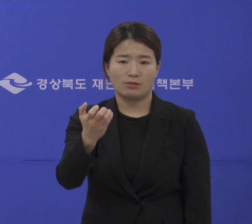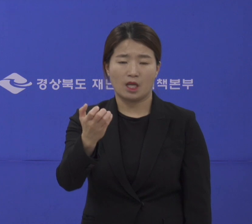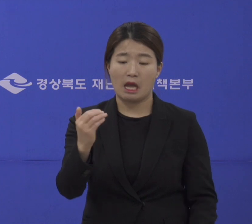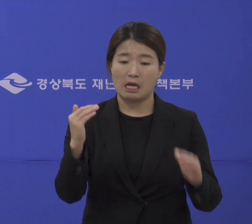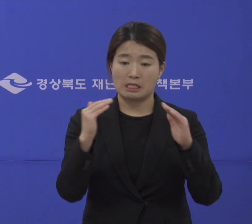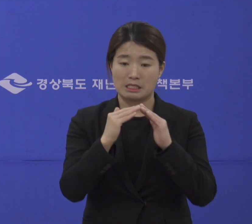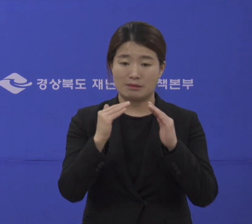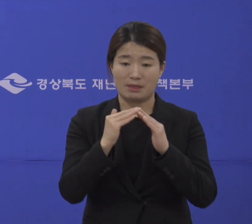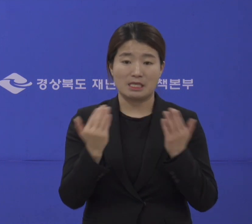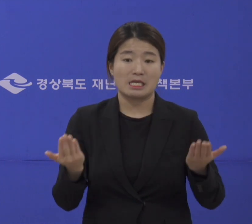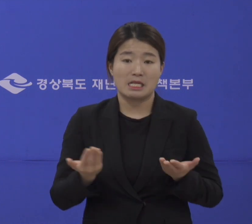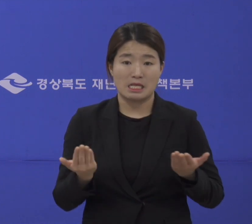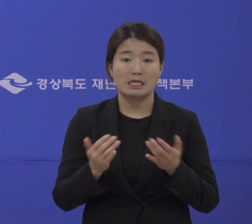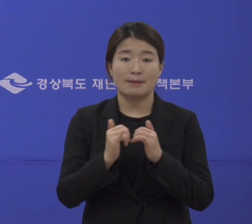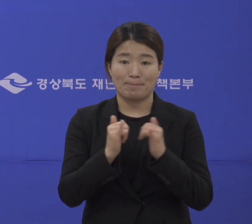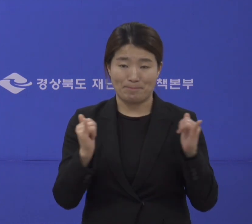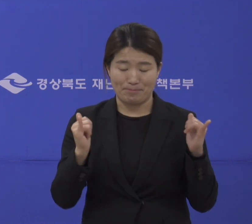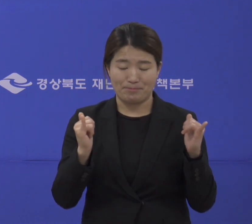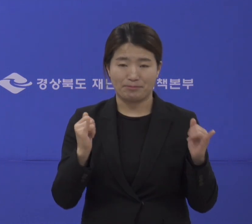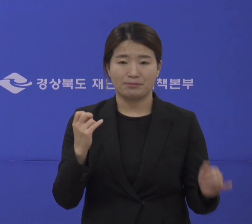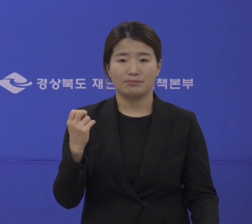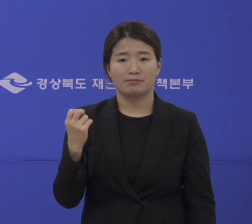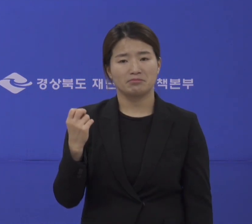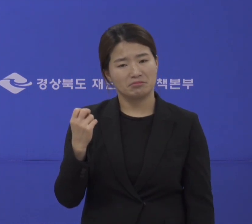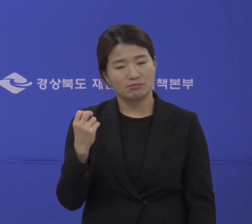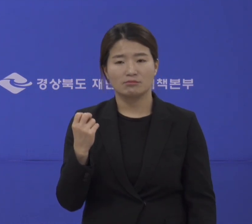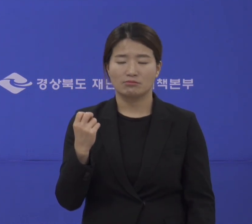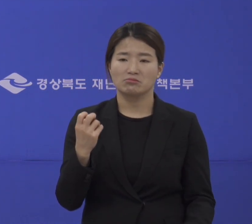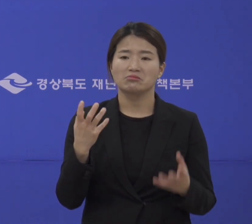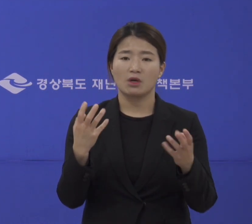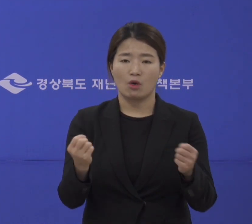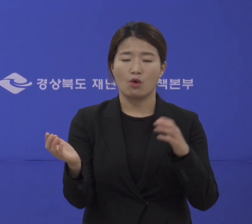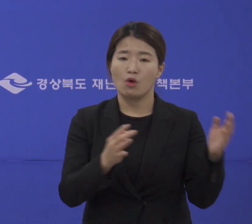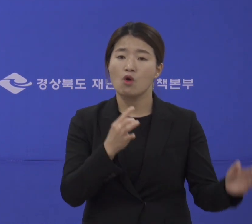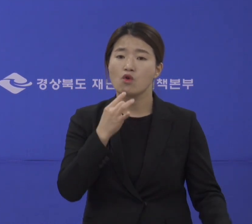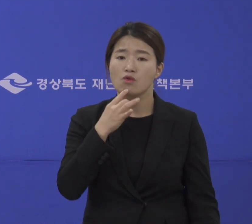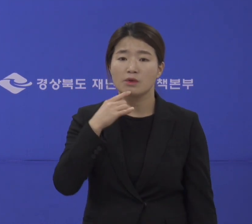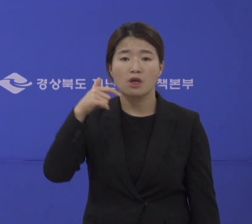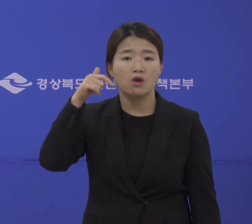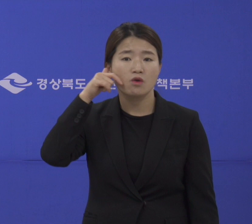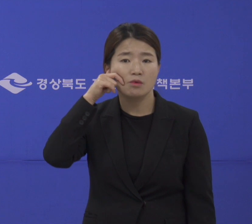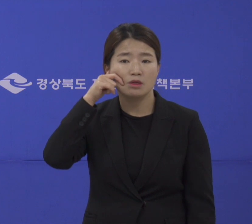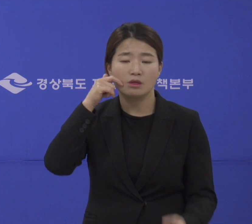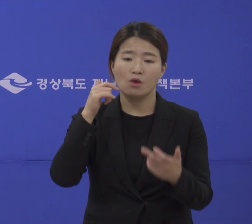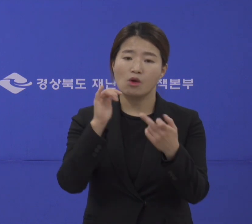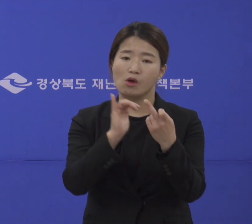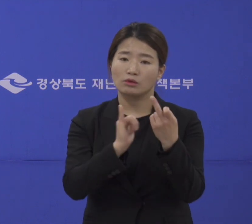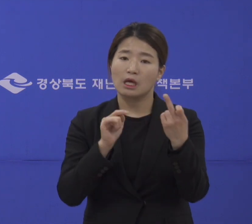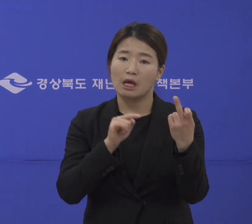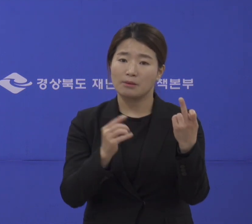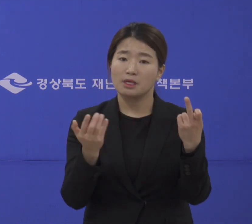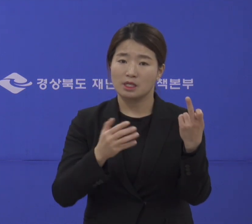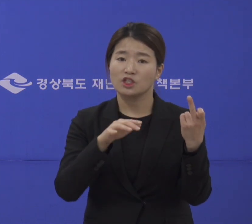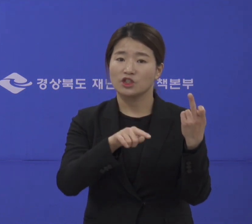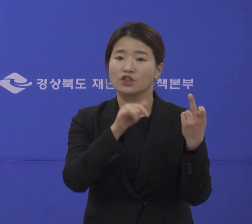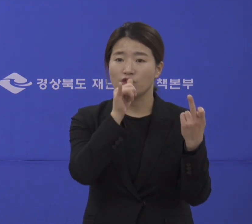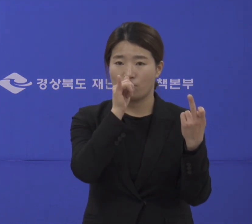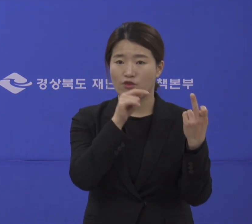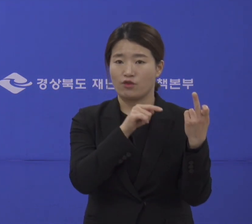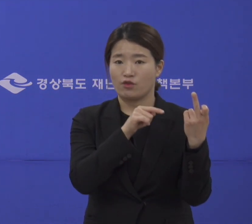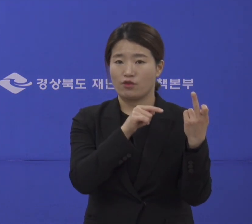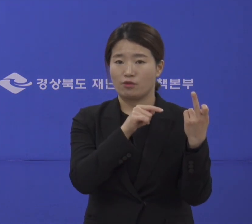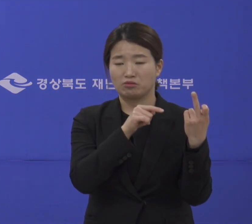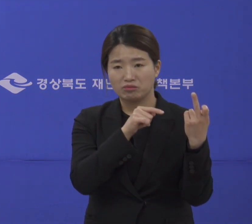집에서 제가 근무하는 거다든지 이런 식으로 나타났고 구미의 콜센터가 한 12명 정도 근무하는